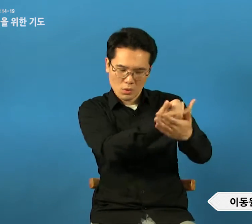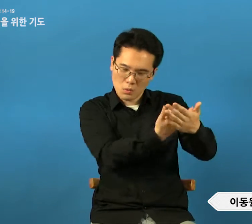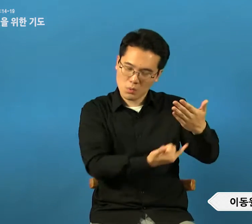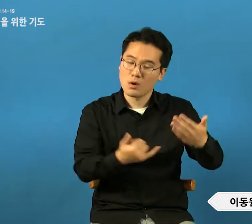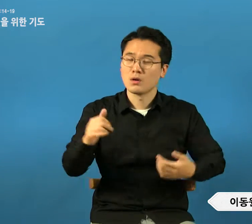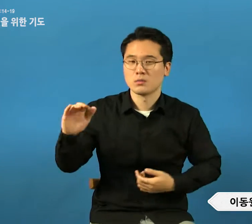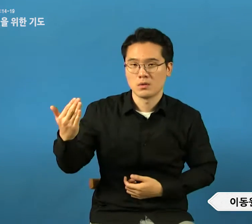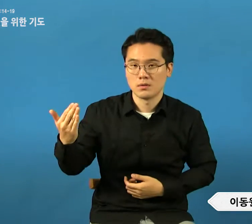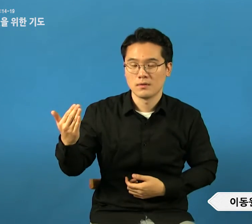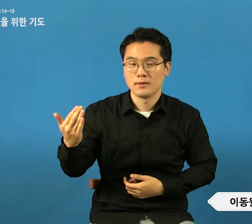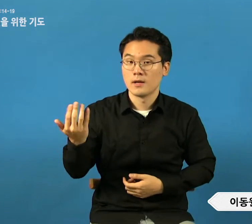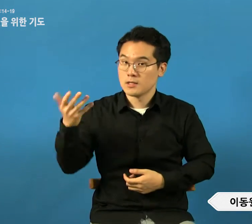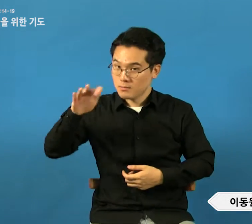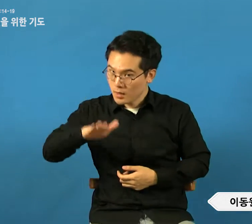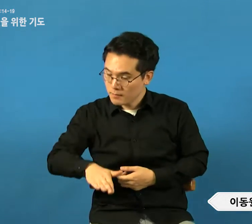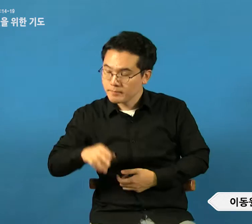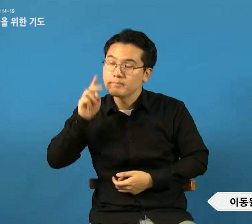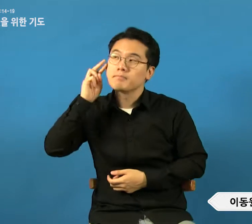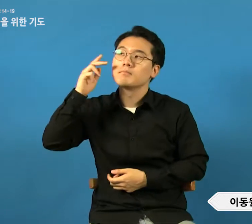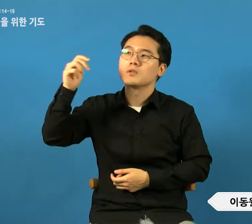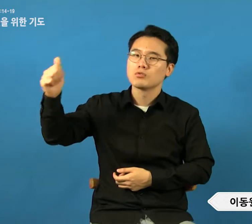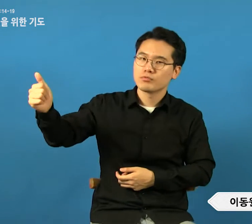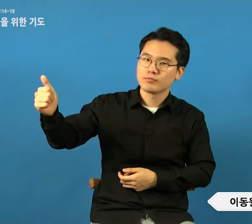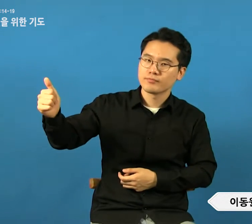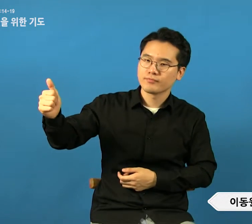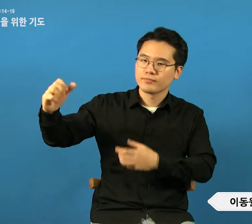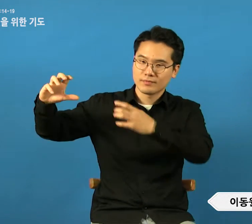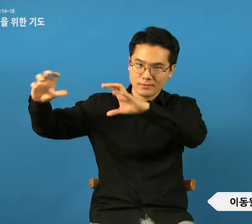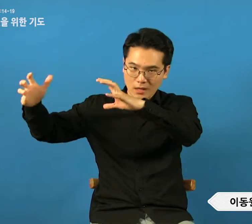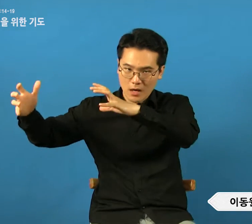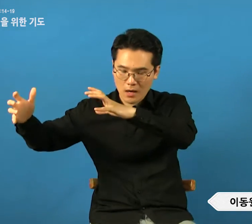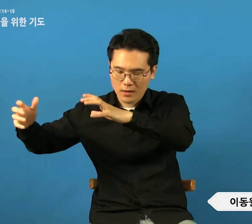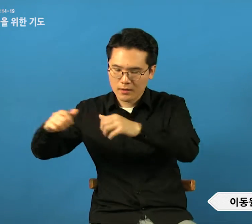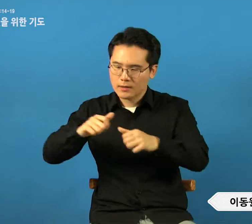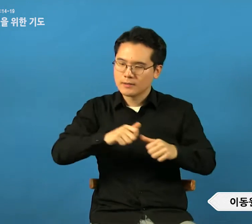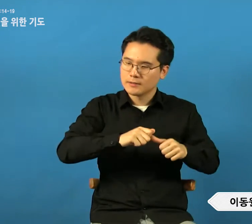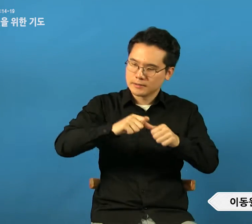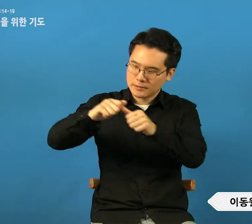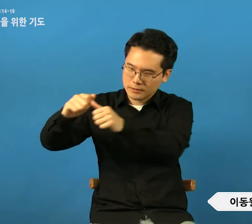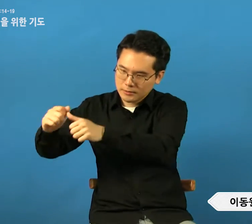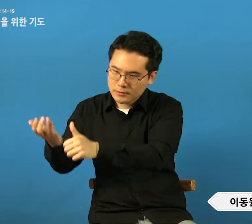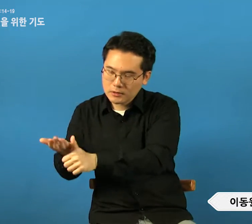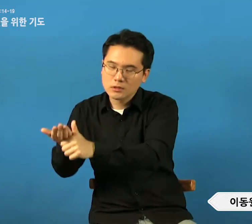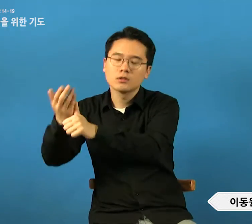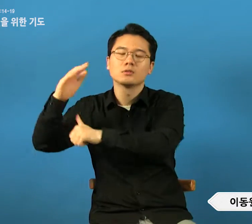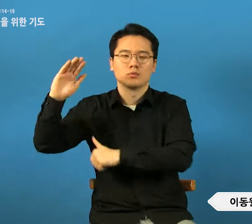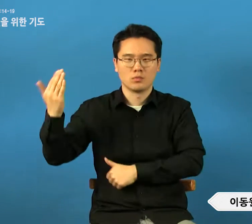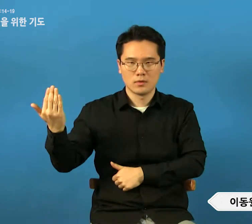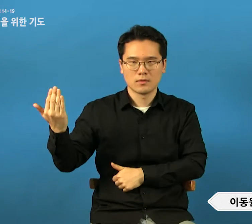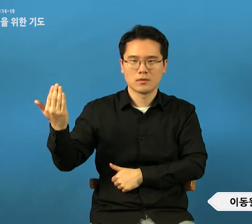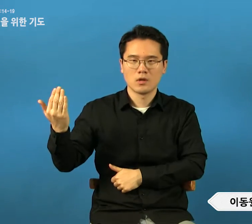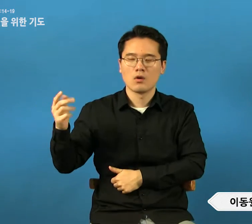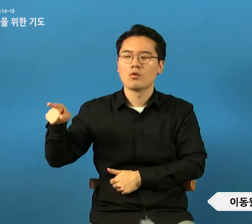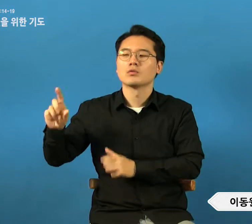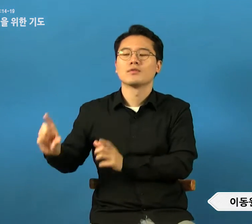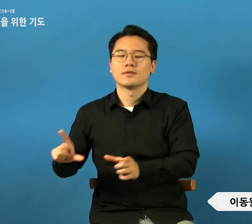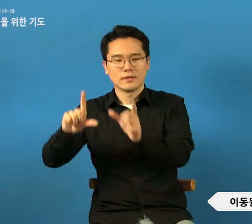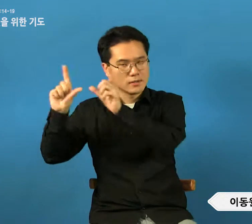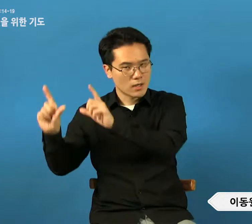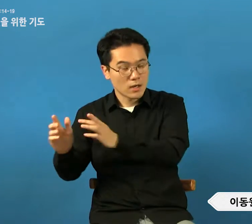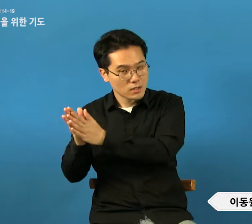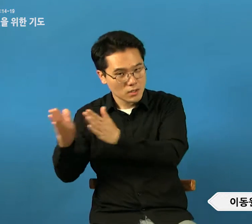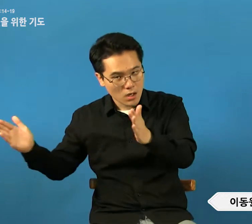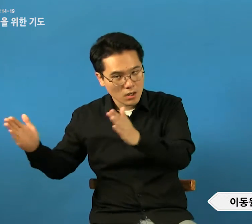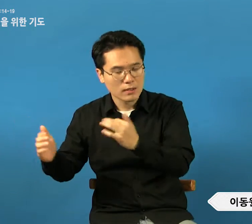하지만 미국인 크리스찬 가정에 입양이 되어서 미국 생활을 시작합니다. 12살 되었을 때